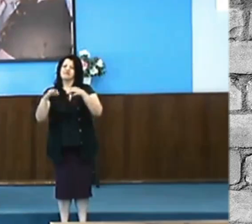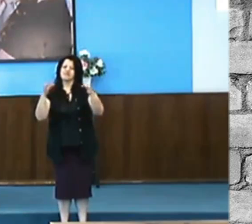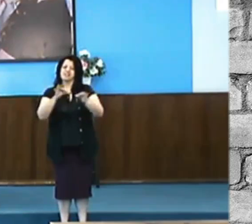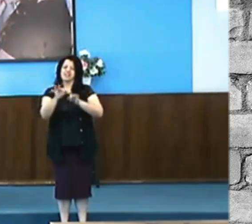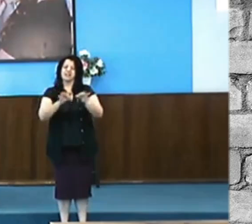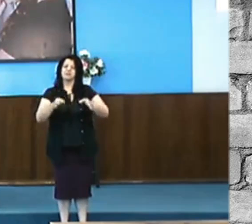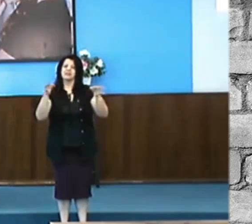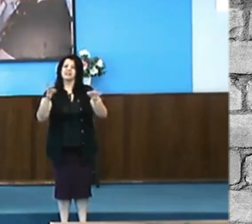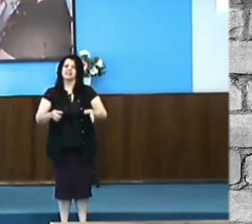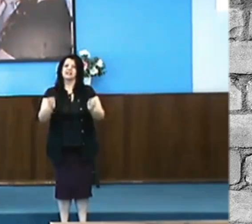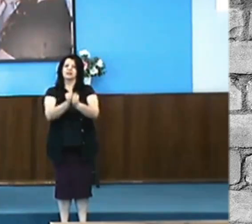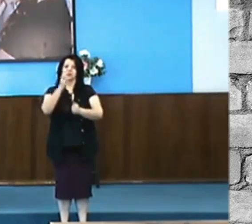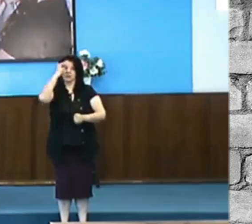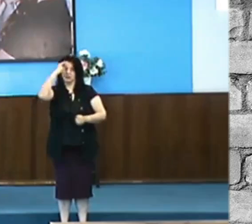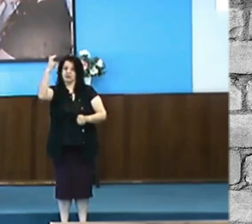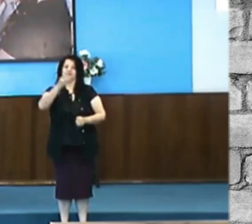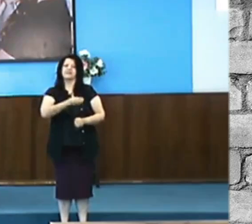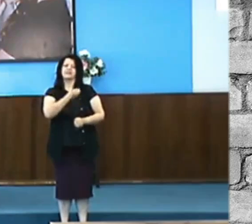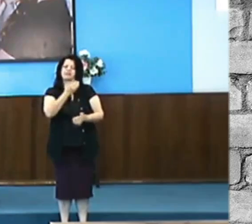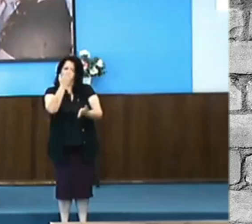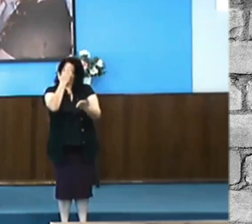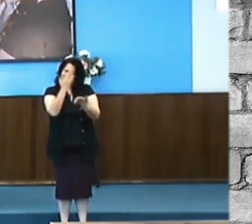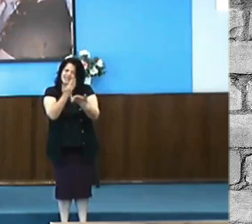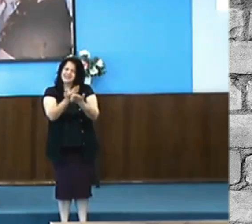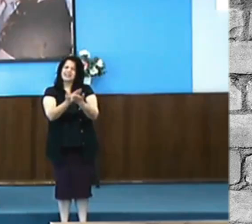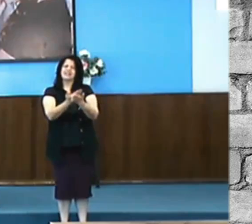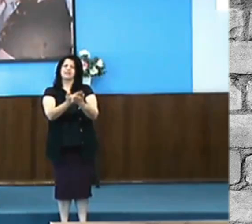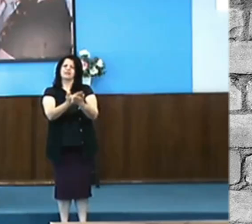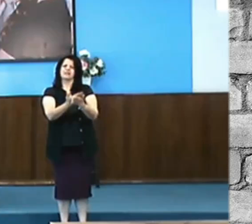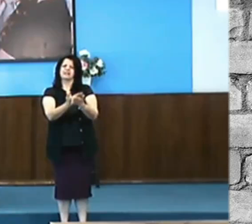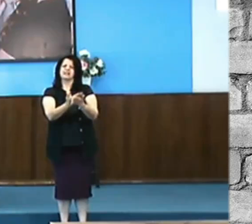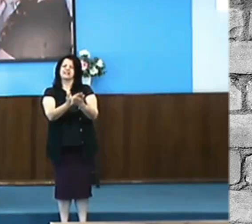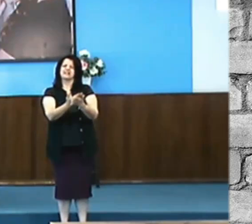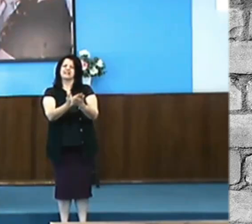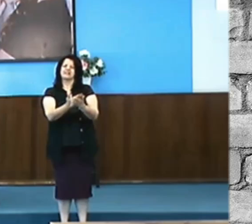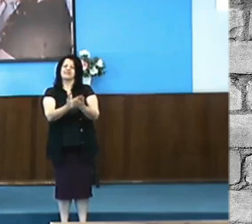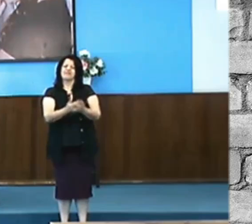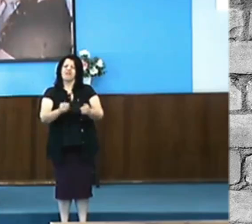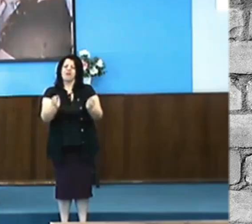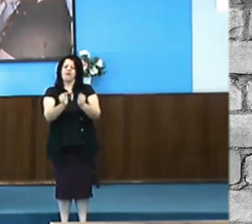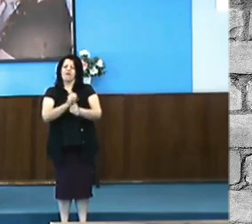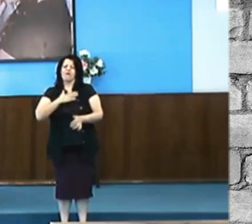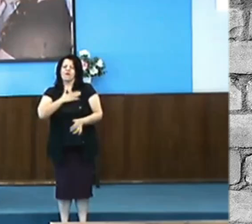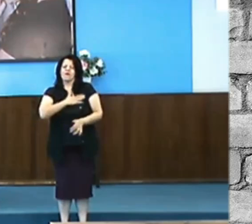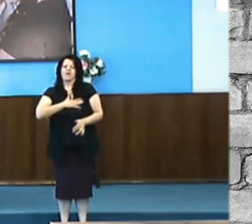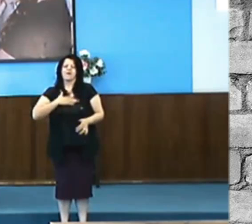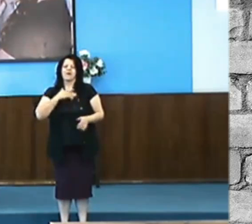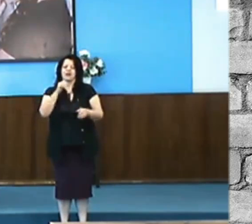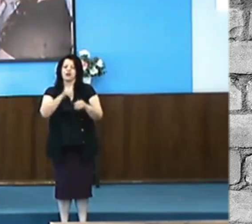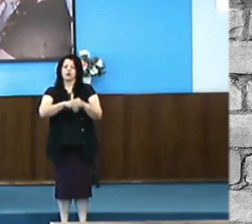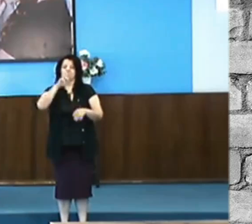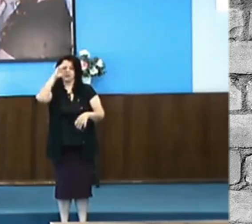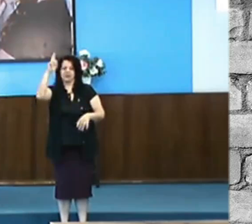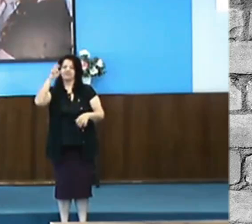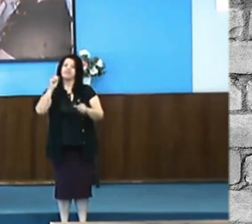sabedoria. Mas também, claro, viver crendo, viver confiantes, viver nos deleitando no Senhor. Por favor, vá acompanhando as